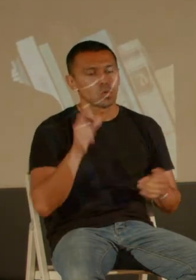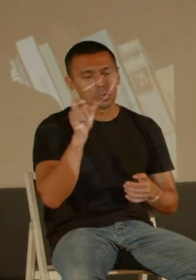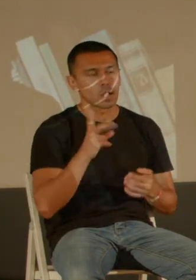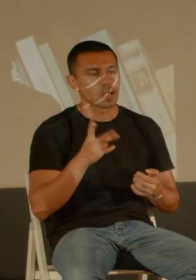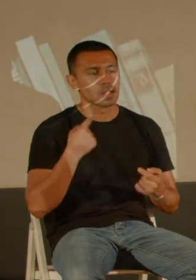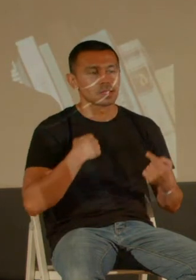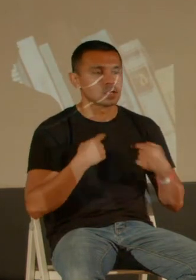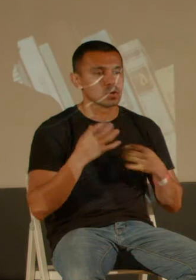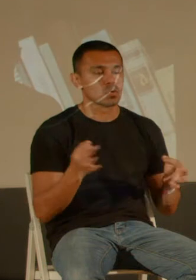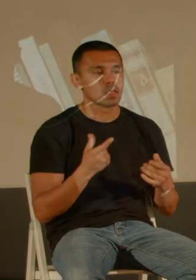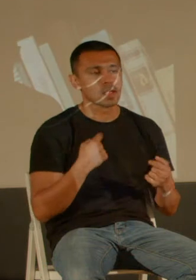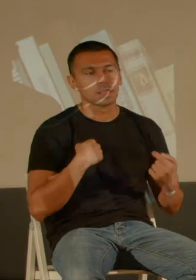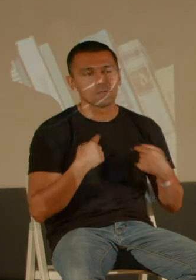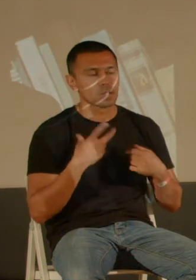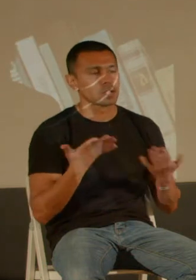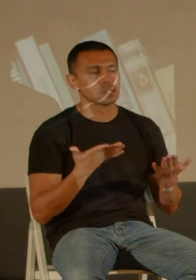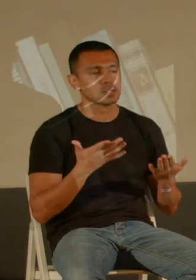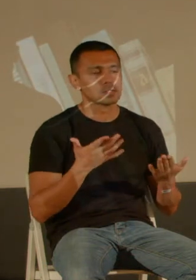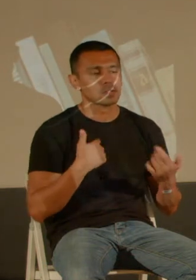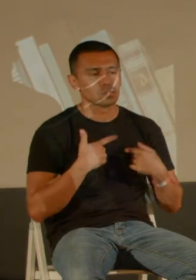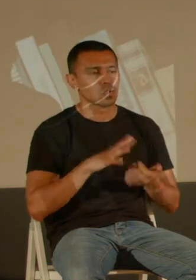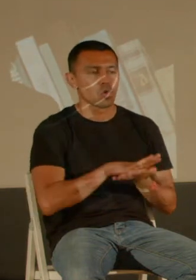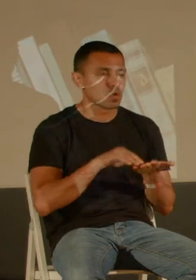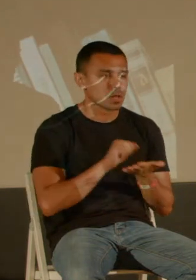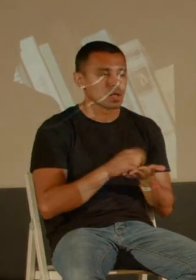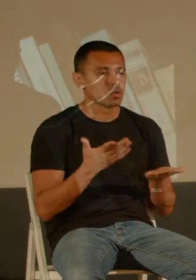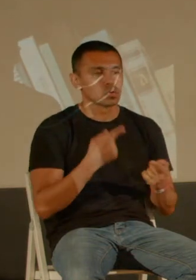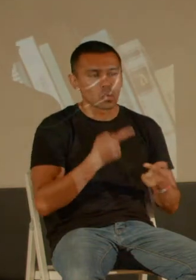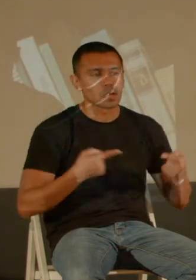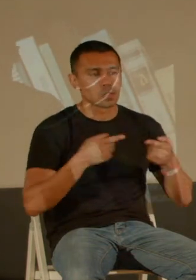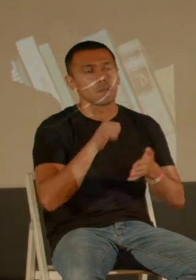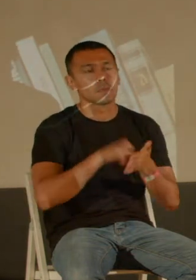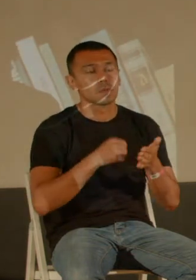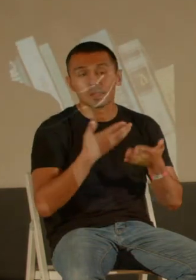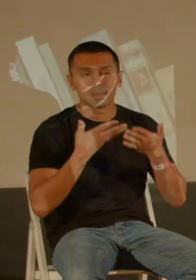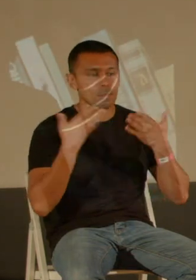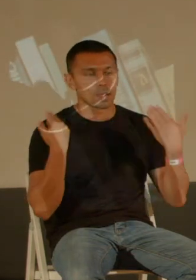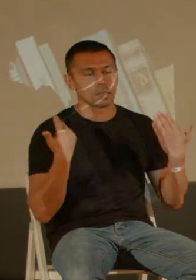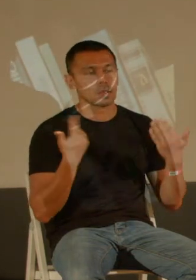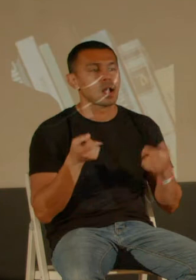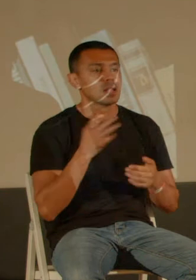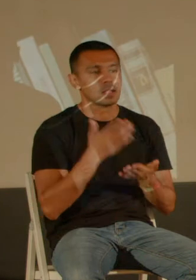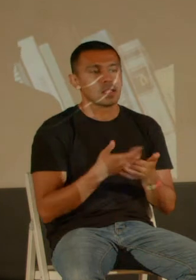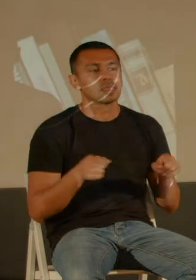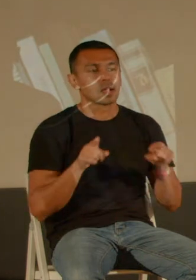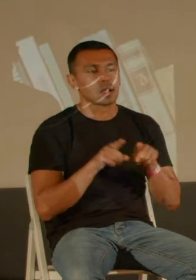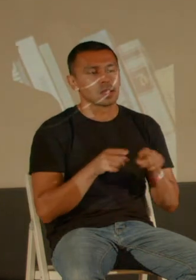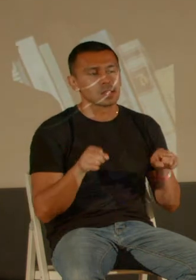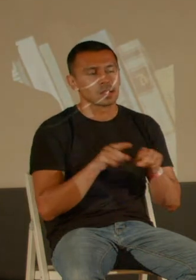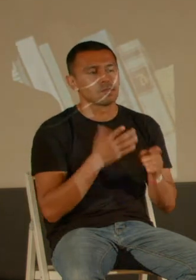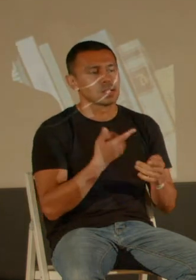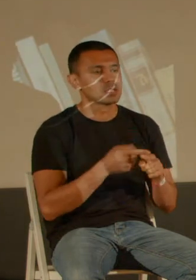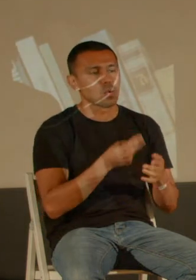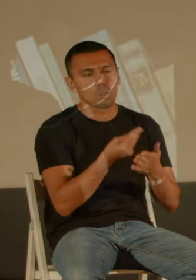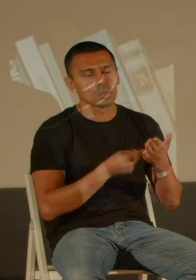людині, яка не страждала ніколи на тривожність чи на якийсь тривожний розлад, тому що якоїсь конкретної причини немає. Але є такий, якби вона